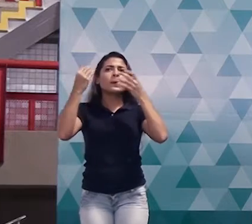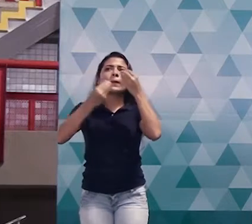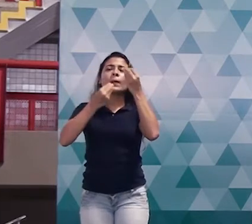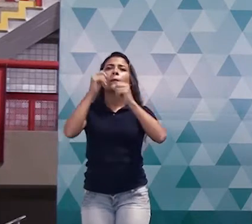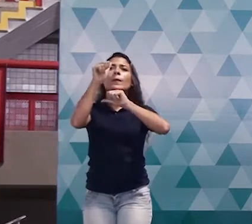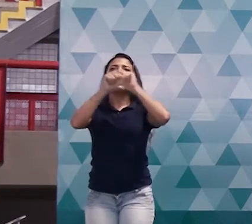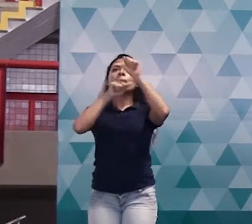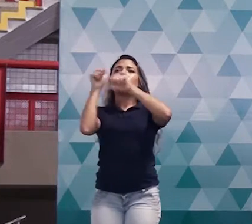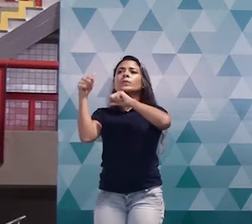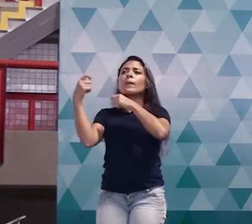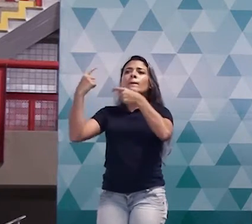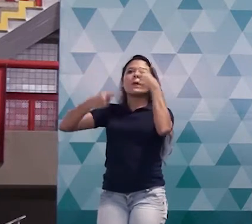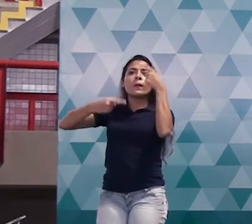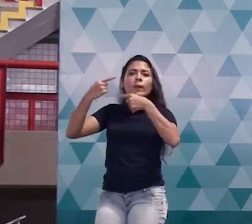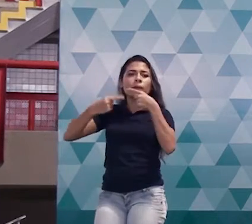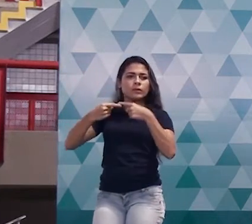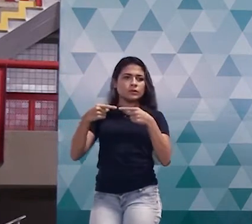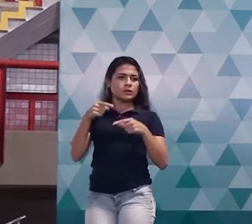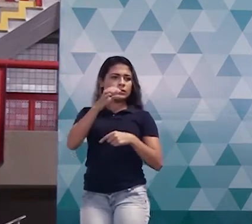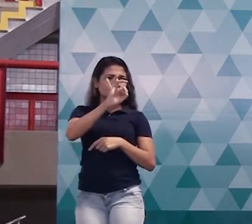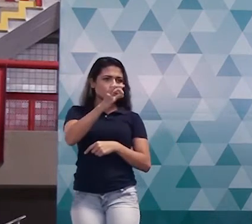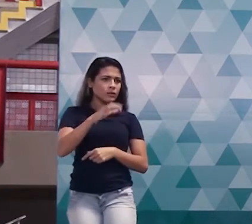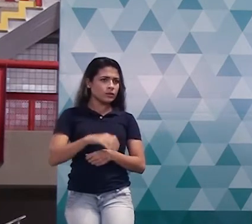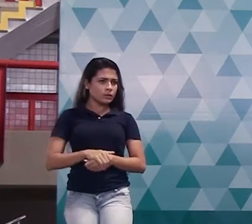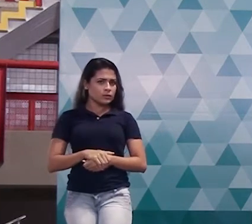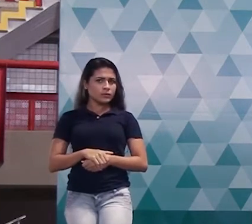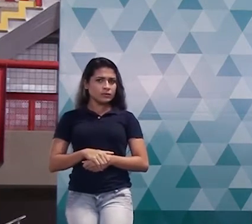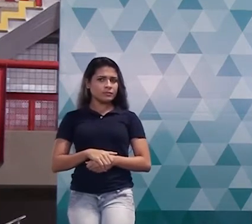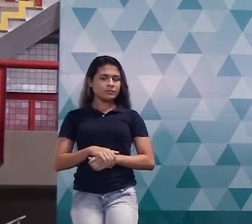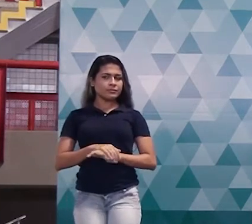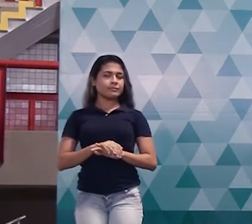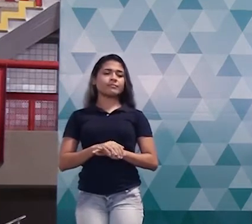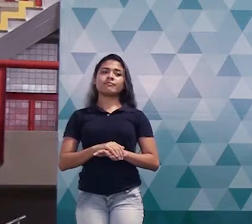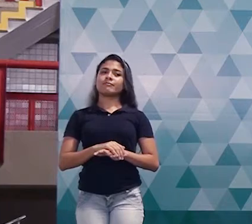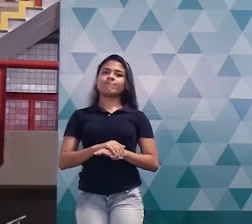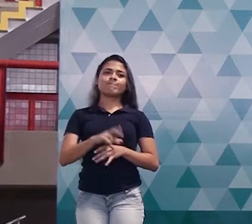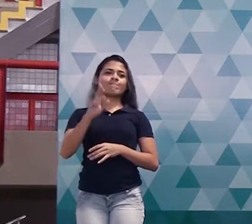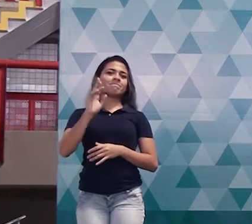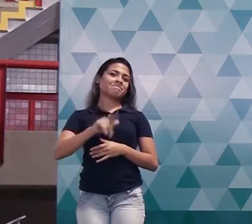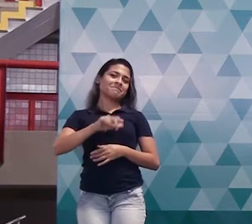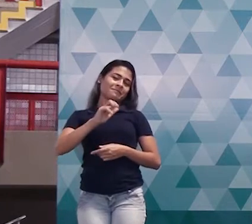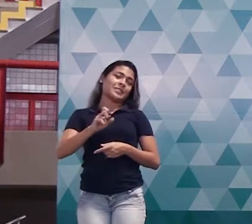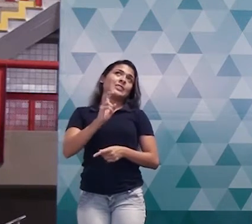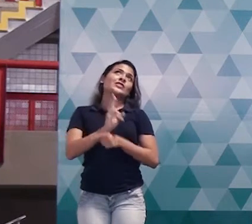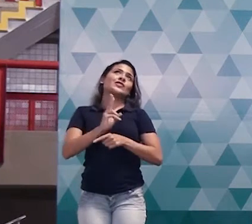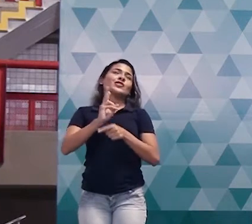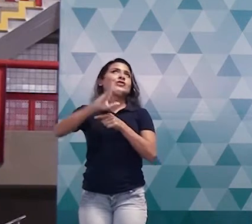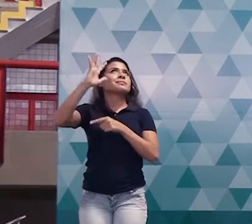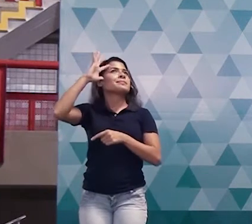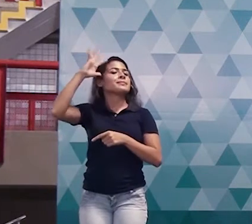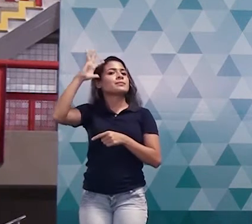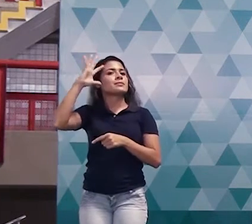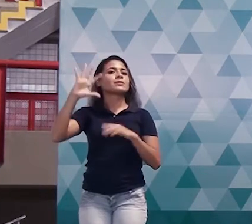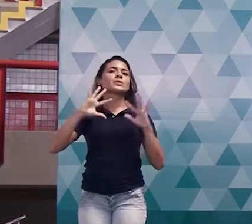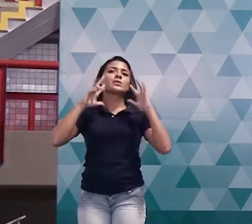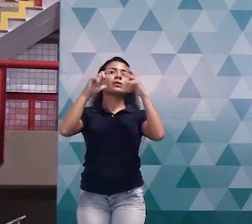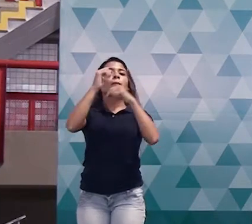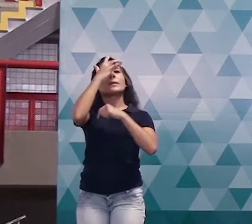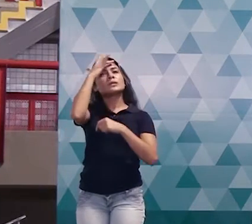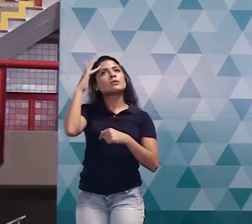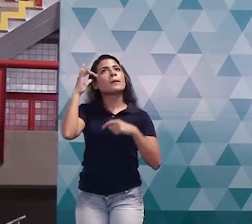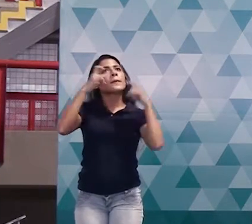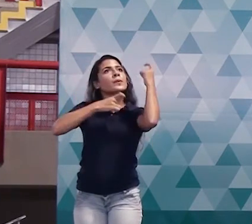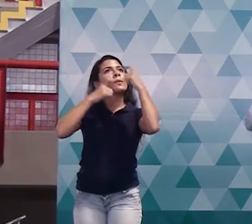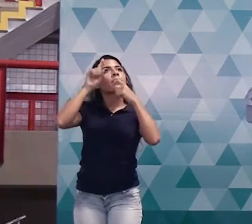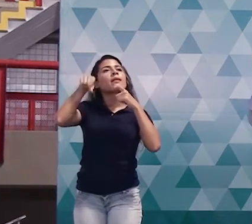mudanças no cenário político nacional? Ah, se tivesse, né? Ah, se tivesse. O pessoal está preocupado com o